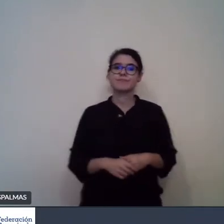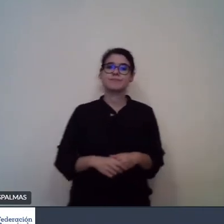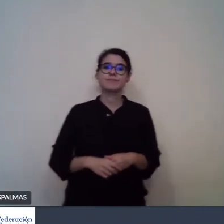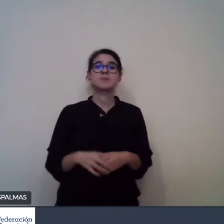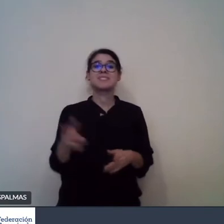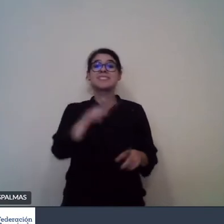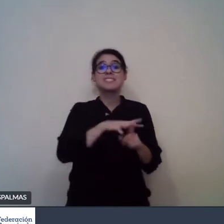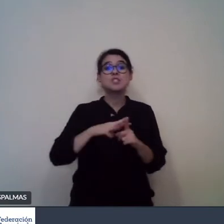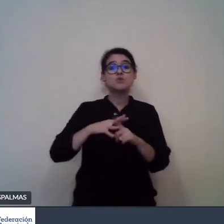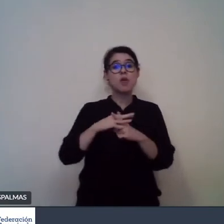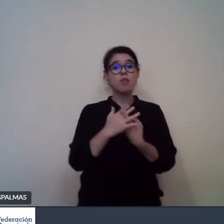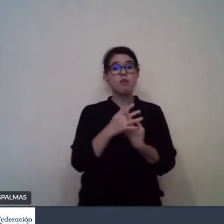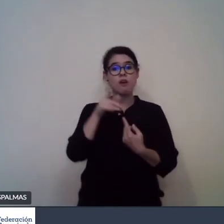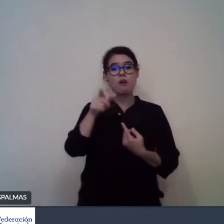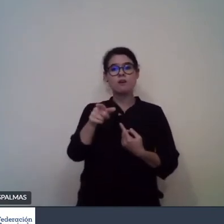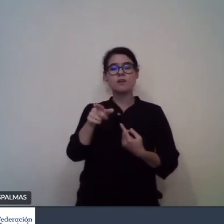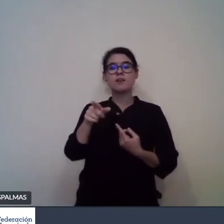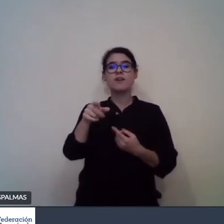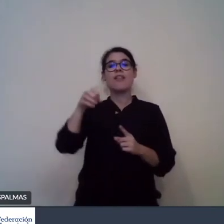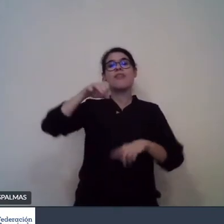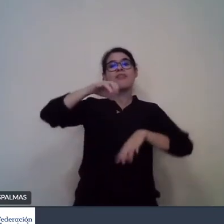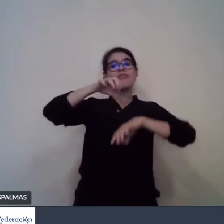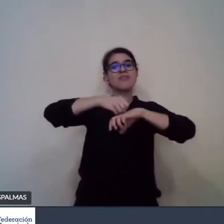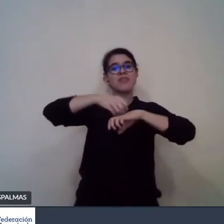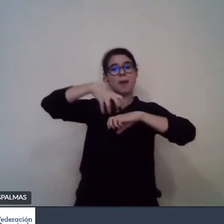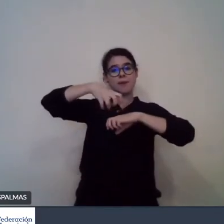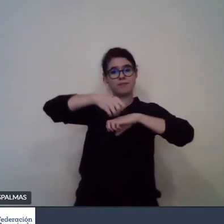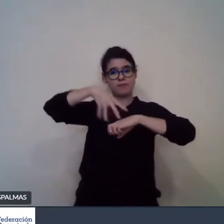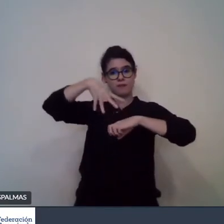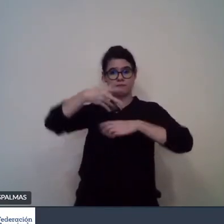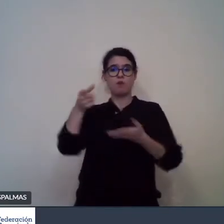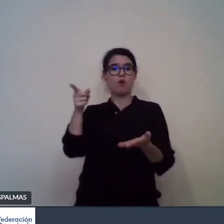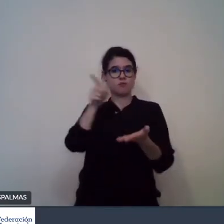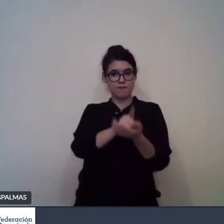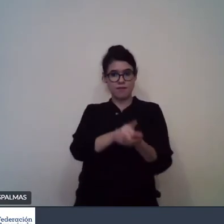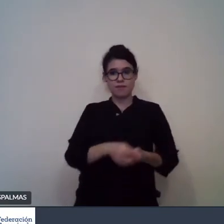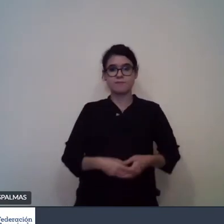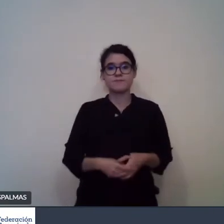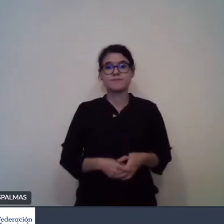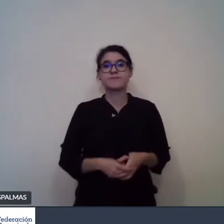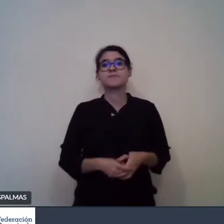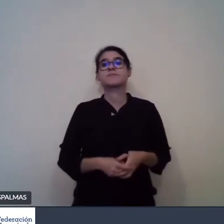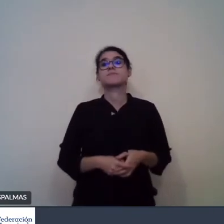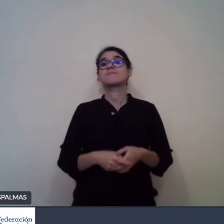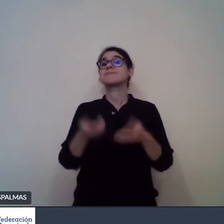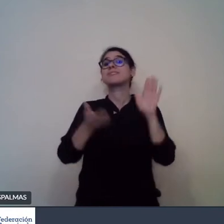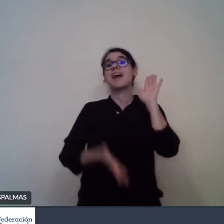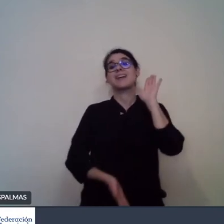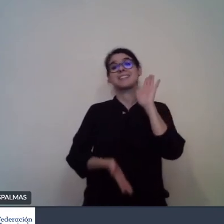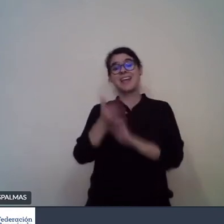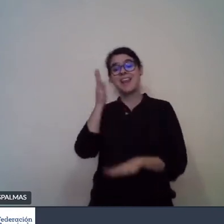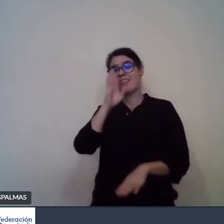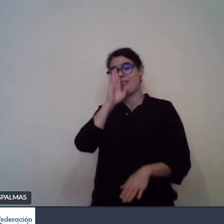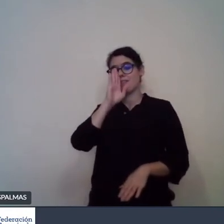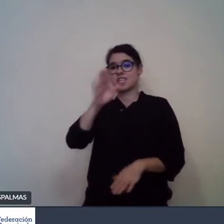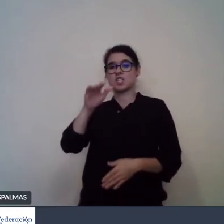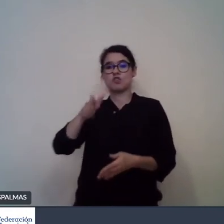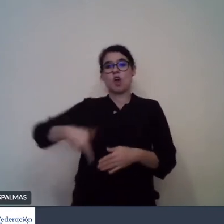Situación diamante de nuevo. Salida, bloqueo directo lateral, reject, se va por línea de